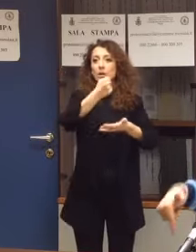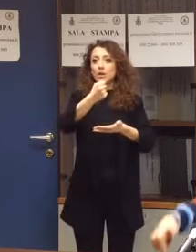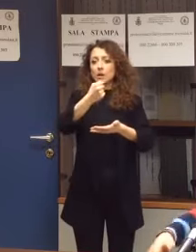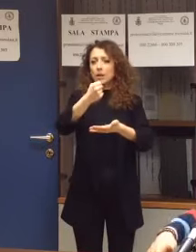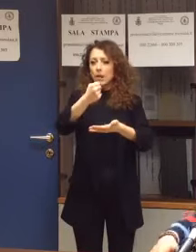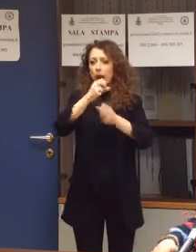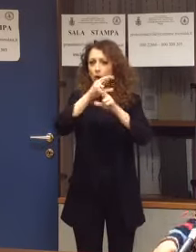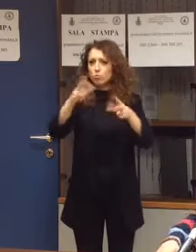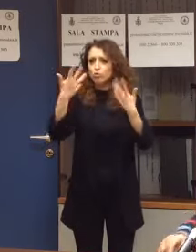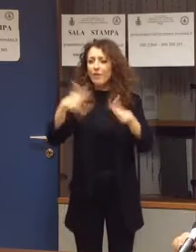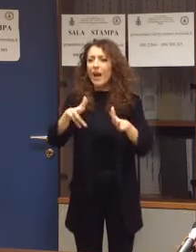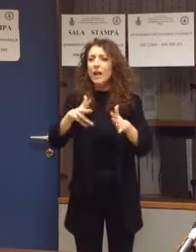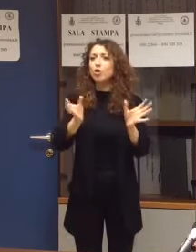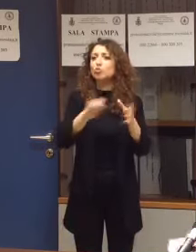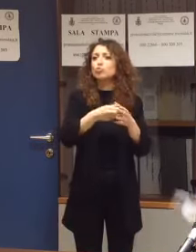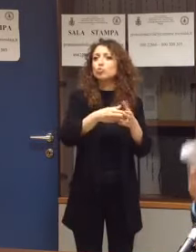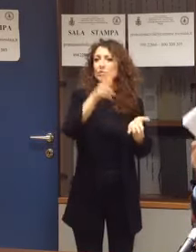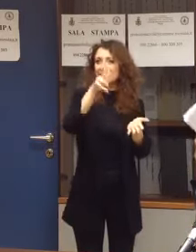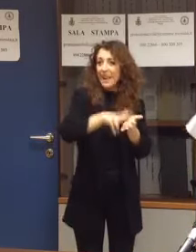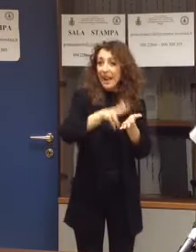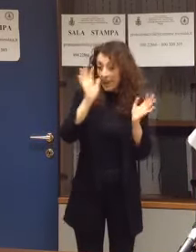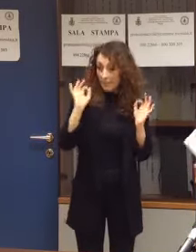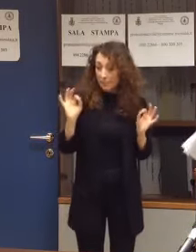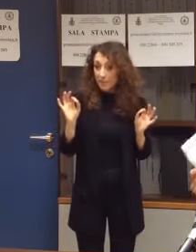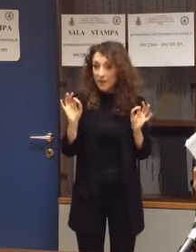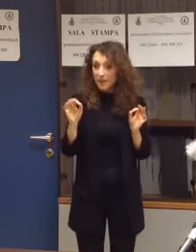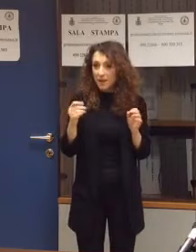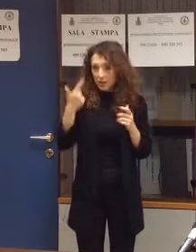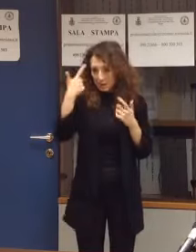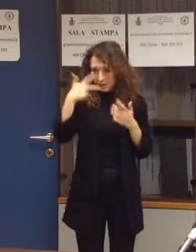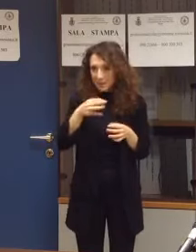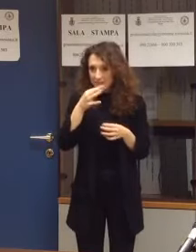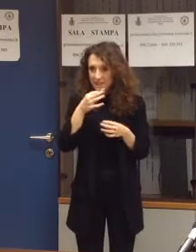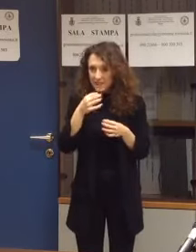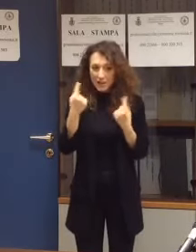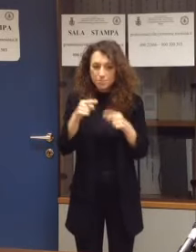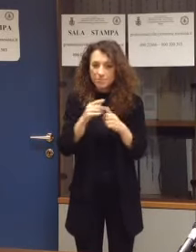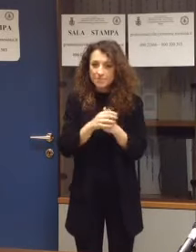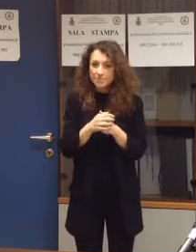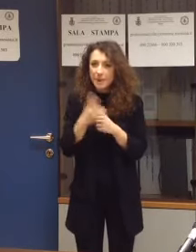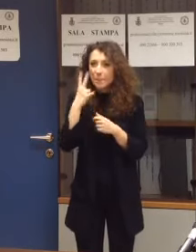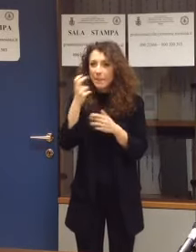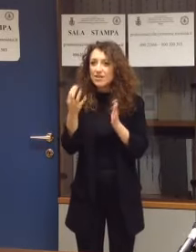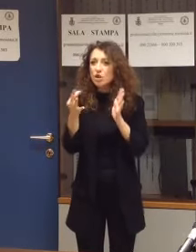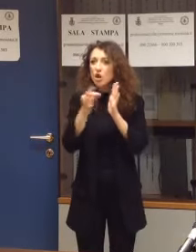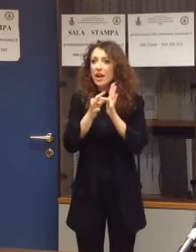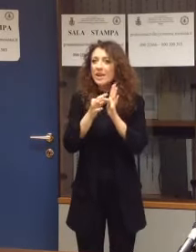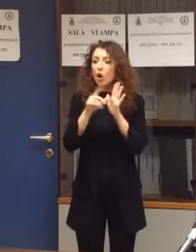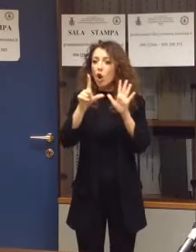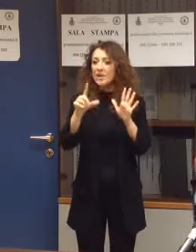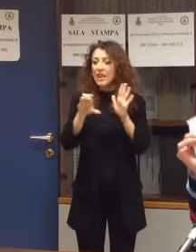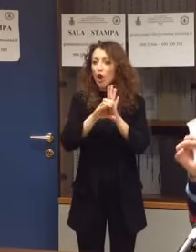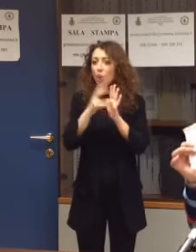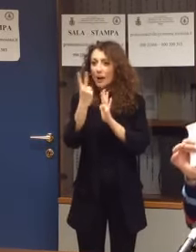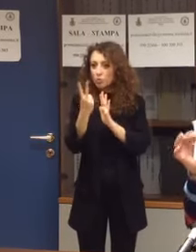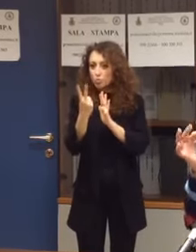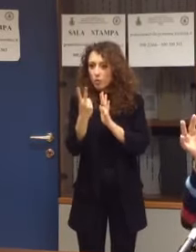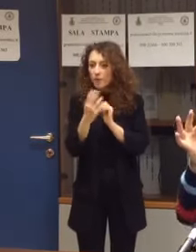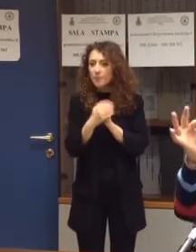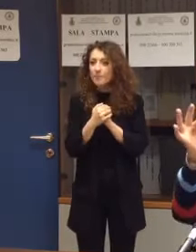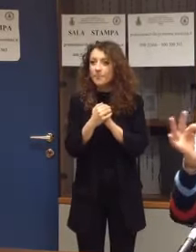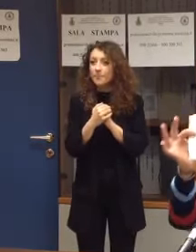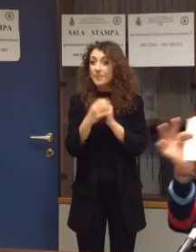di delibera di giunta. Ebbene, lo sapete che significa questo? La previsione dell'articolo 7,2,